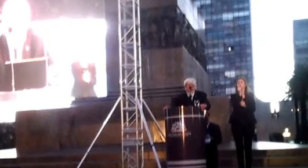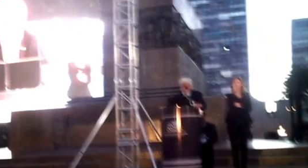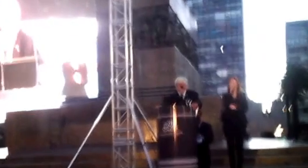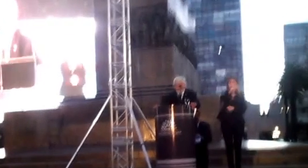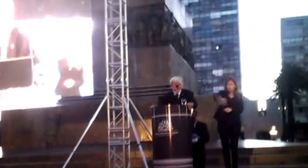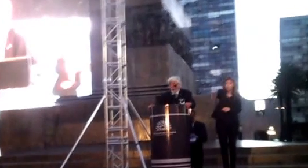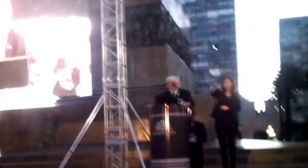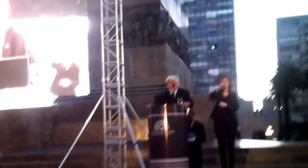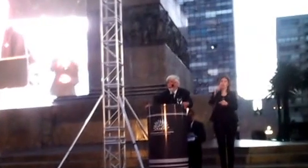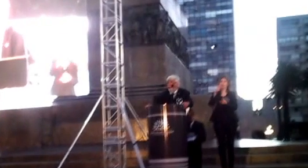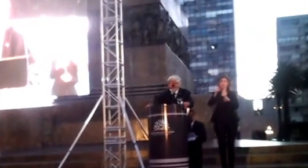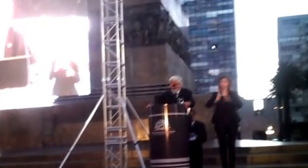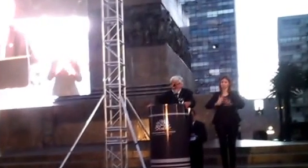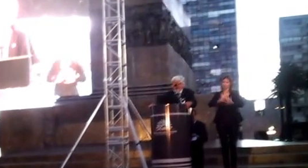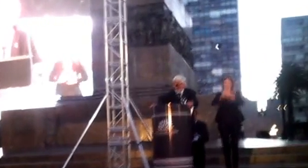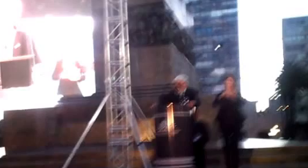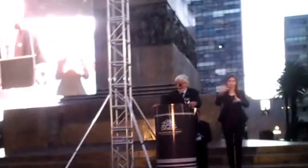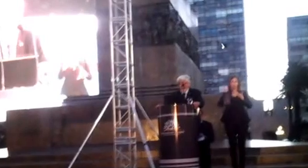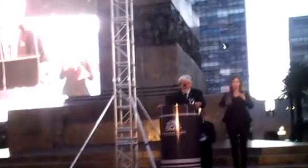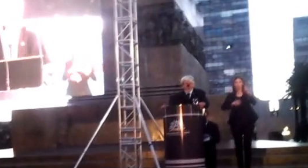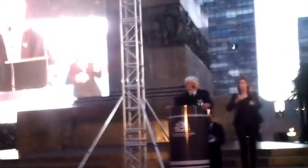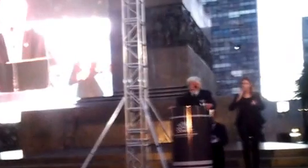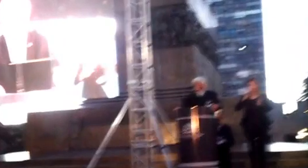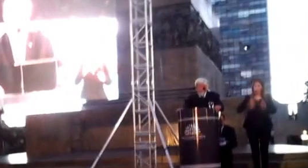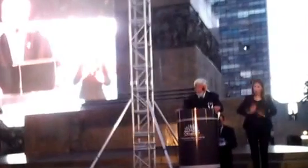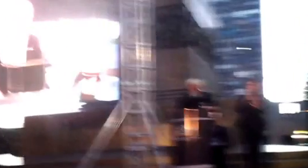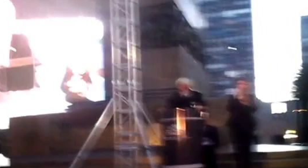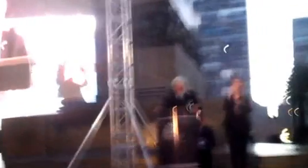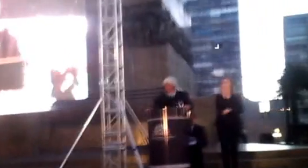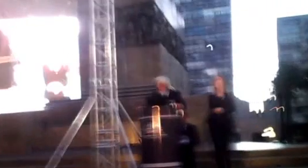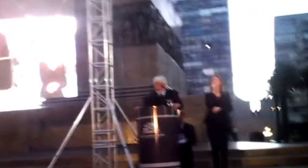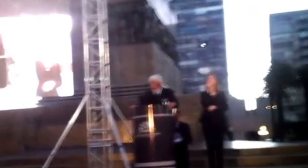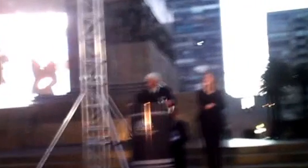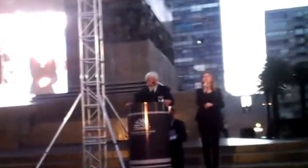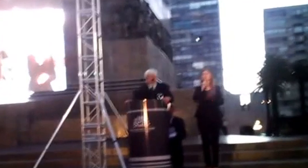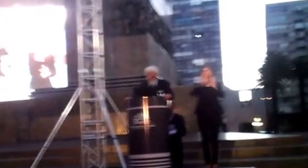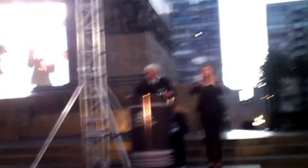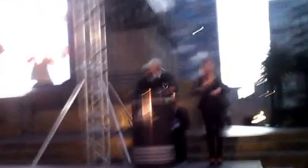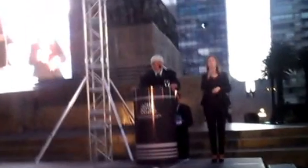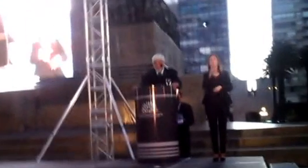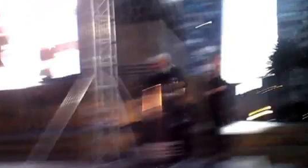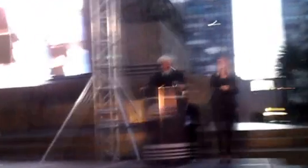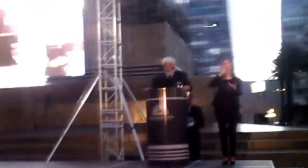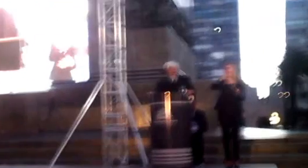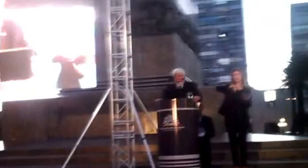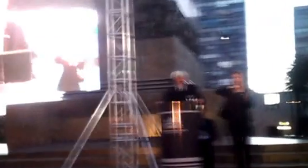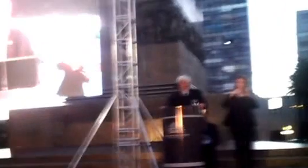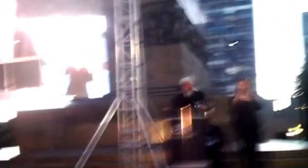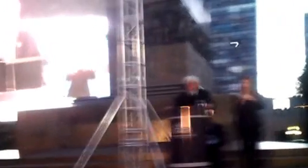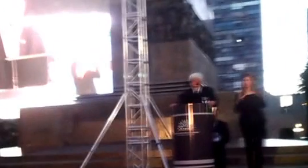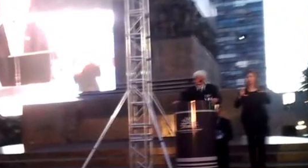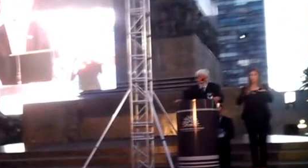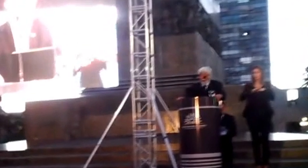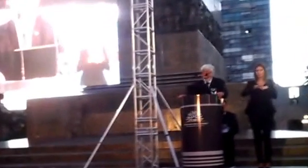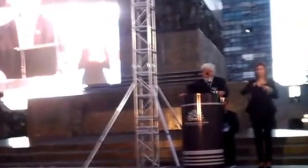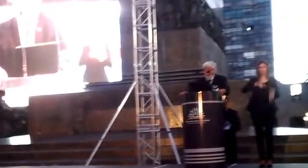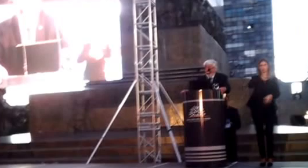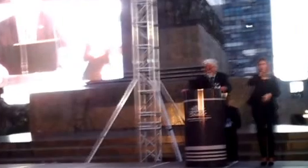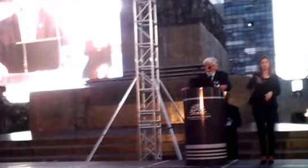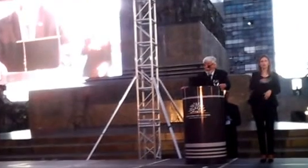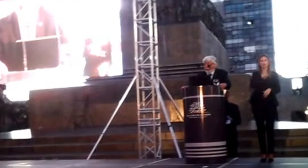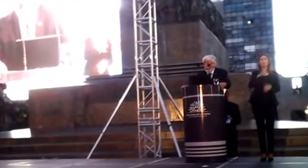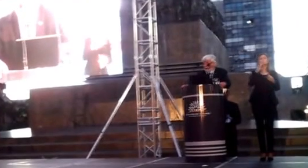están construyendo día a día. Una policía adaptada a esta sociedad, bajo la concepción de